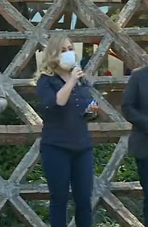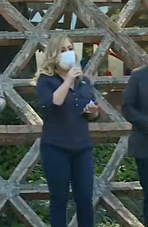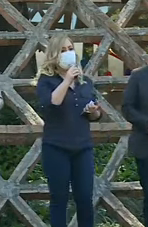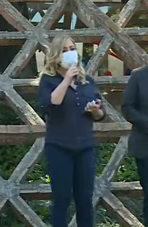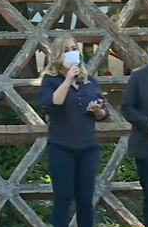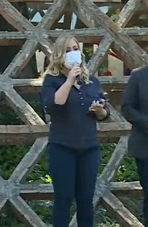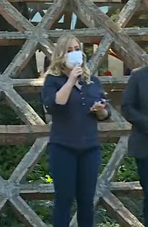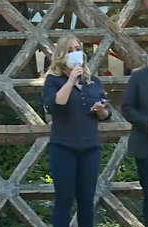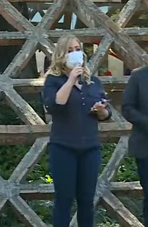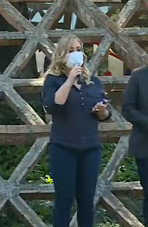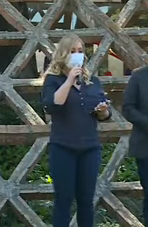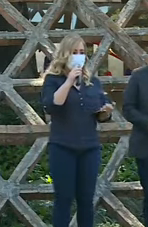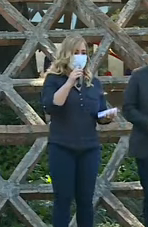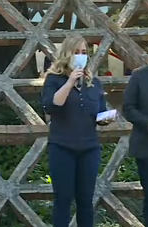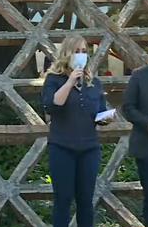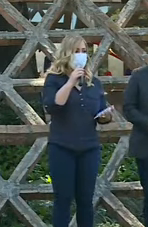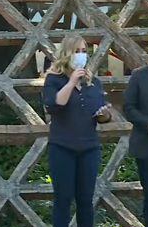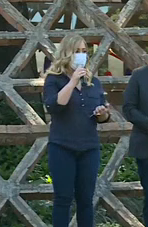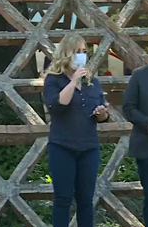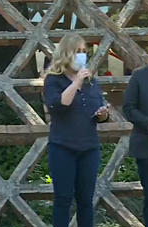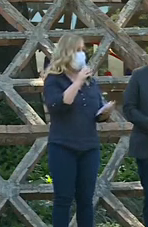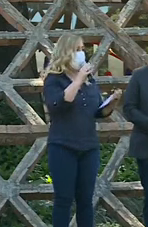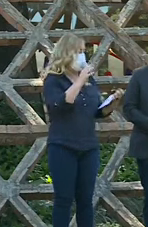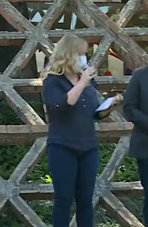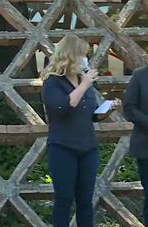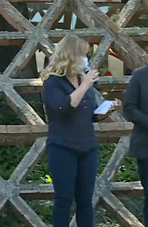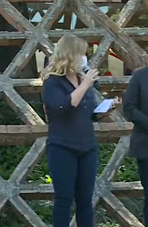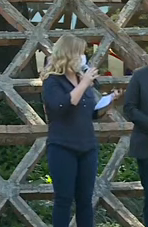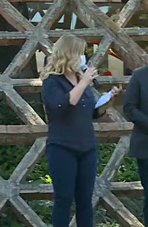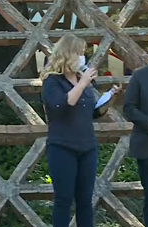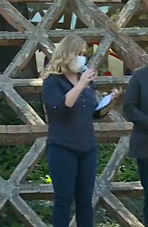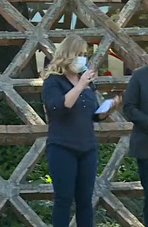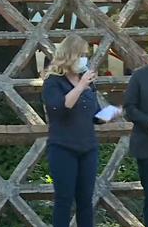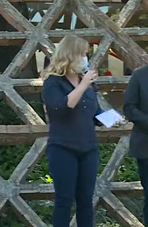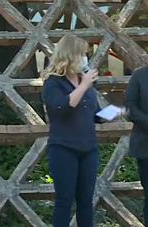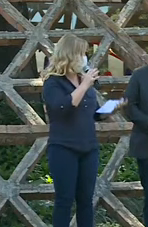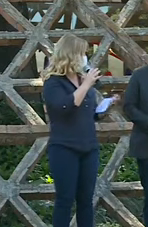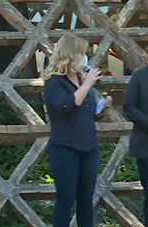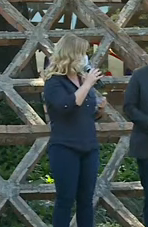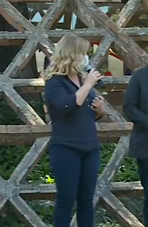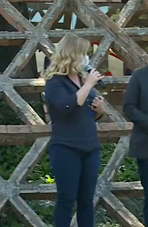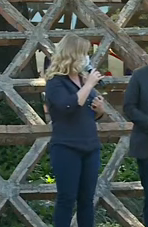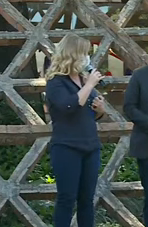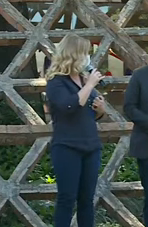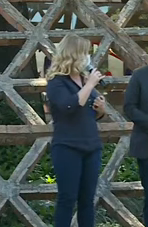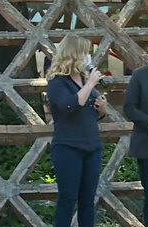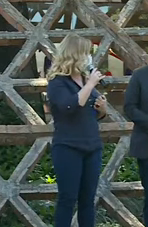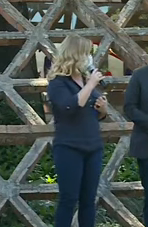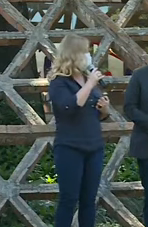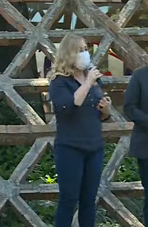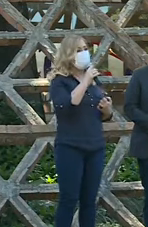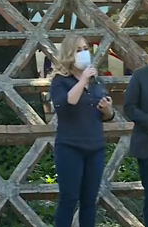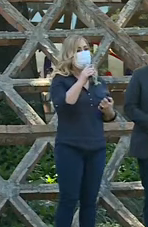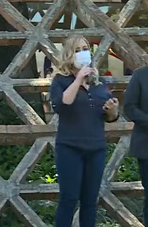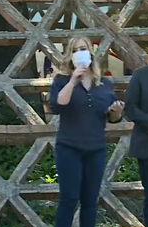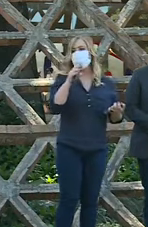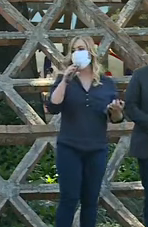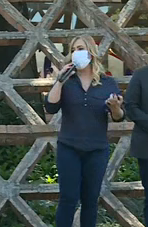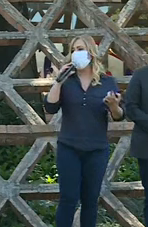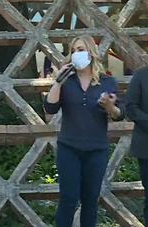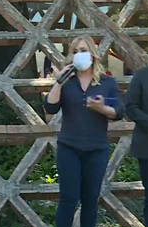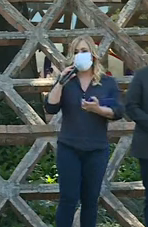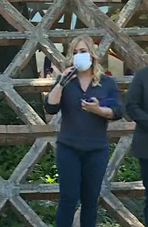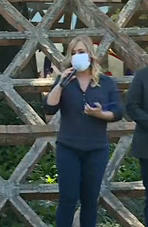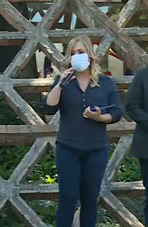historias donde voy a estar compartiendo con las familias, obviamente también con todas las precauciones habidas y por haber. De